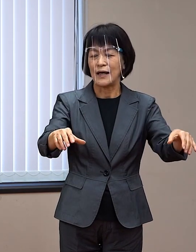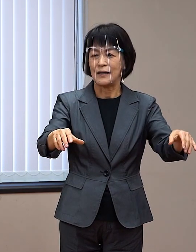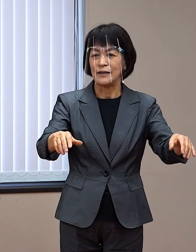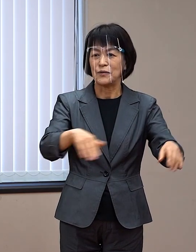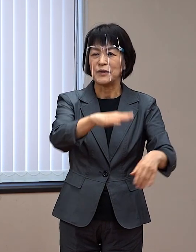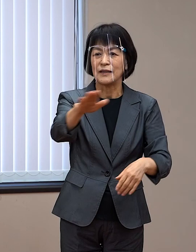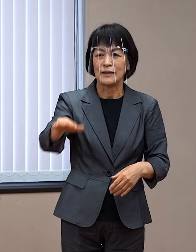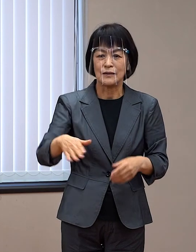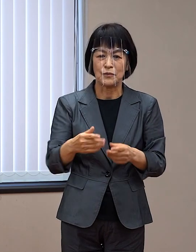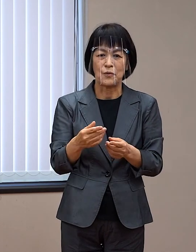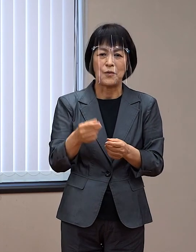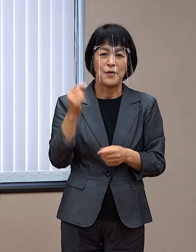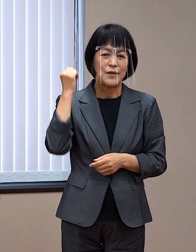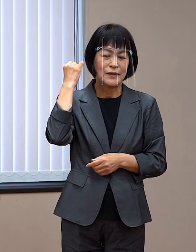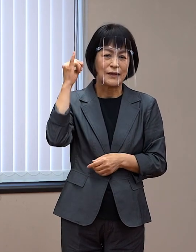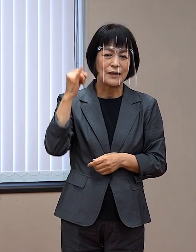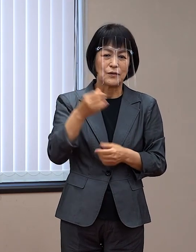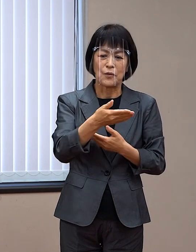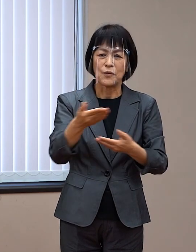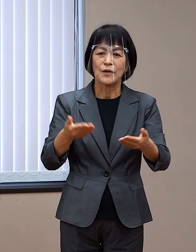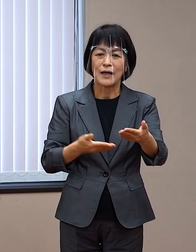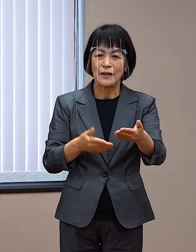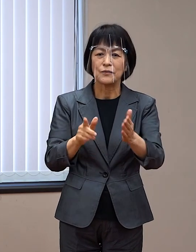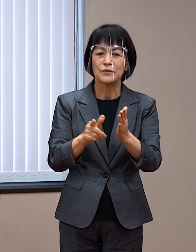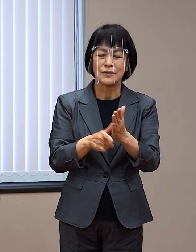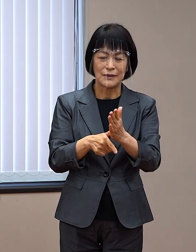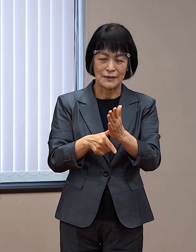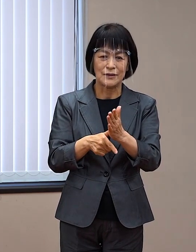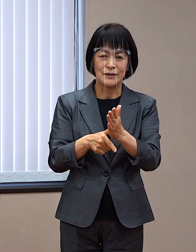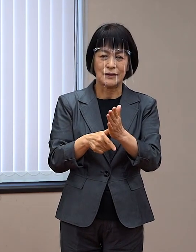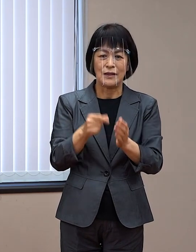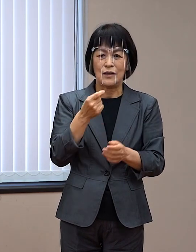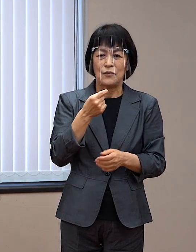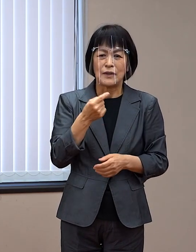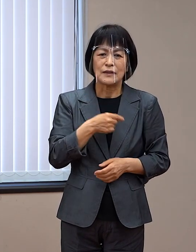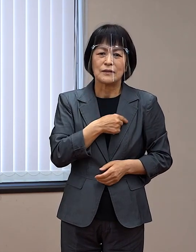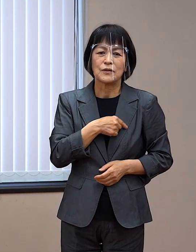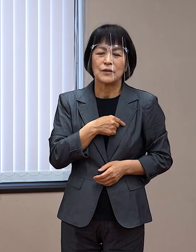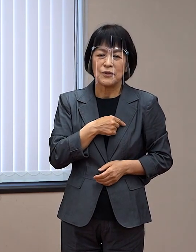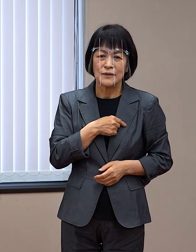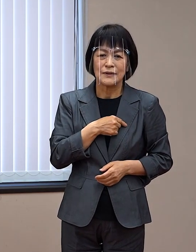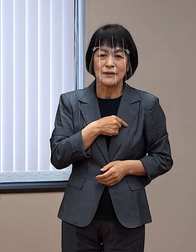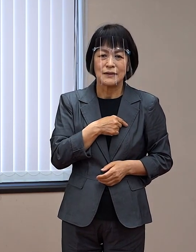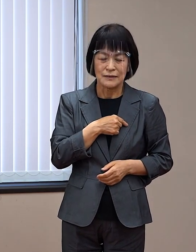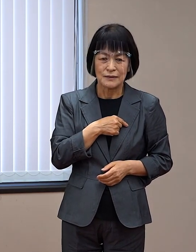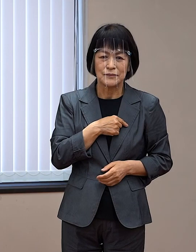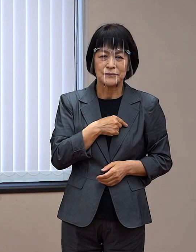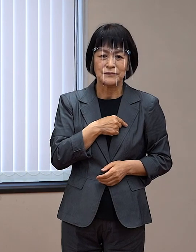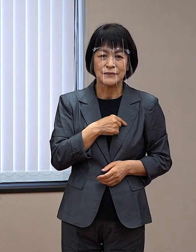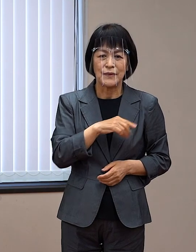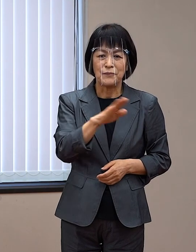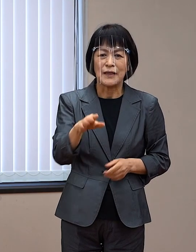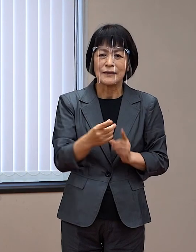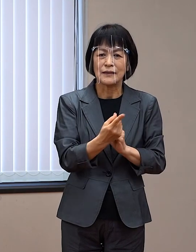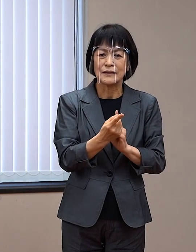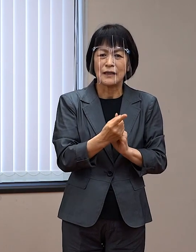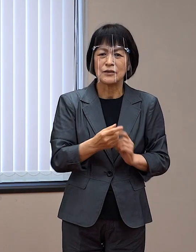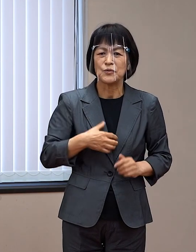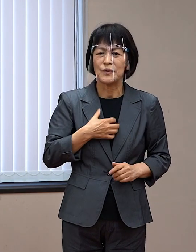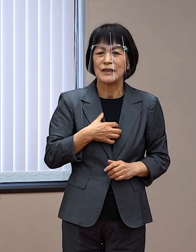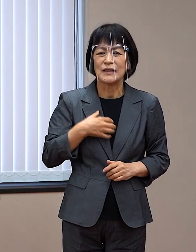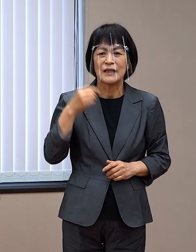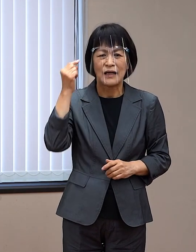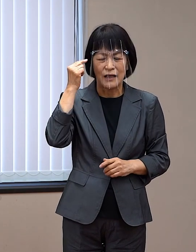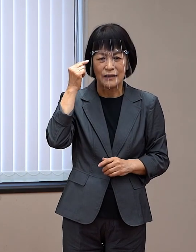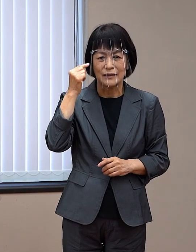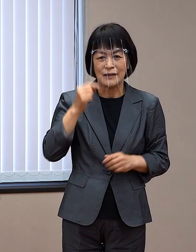して、中心市街地の商店街の方々に、私の中にある商店街に対する危機感と、頑張っ